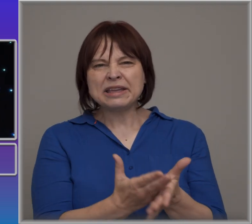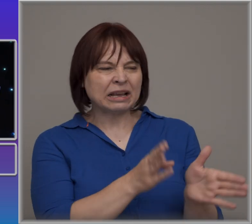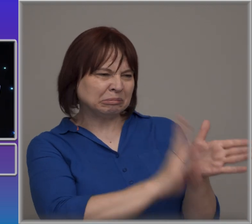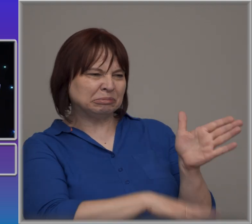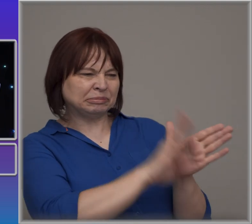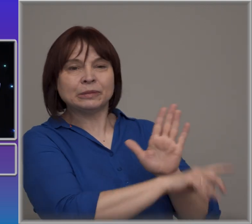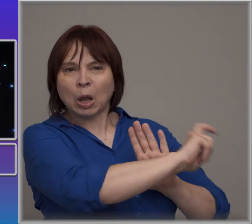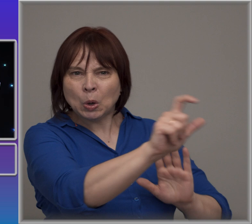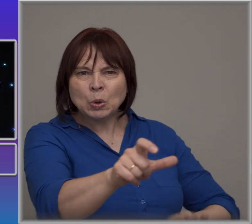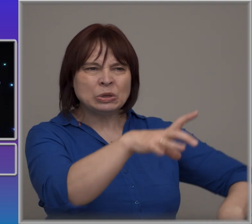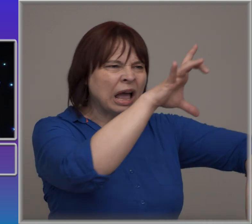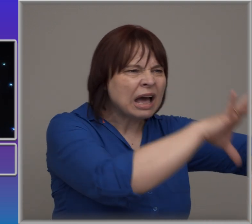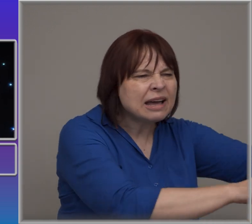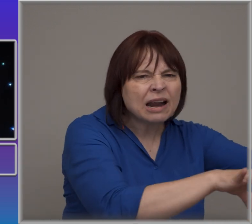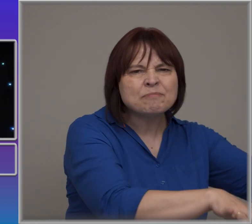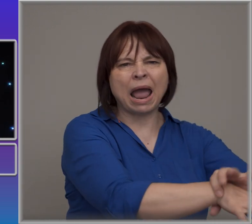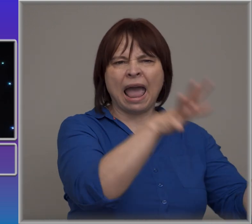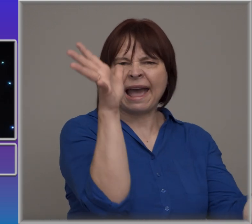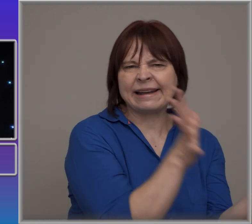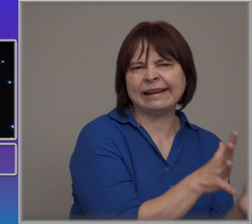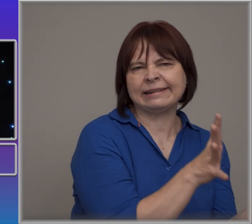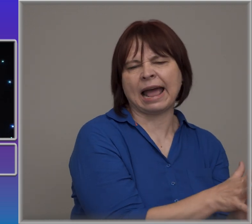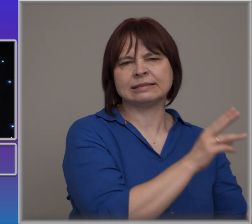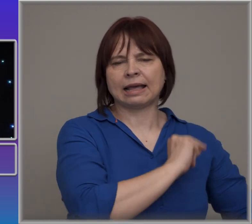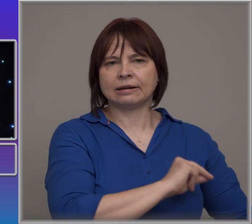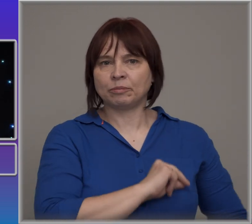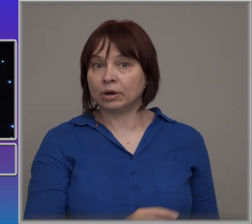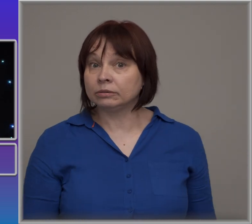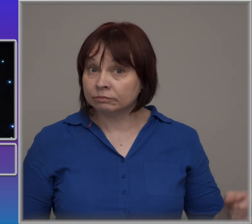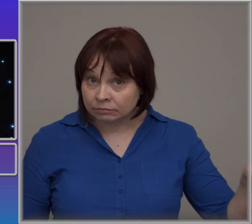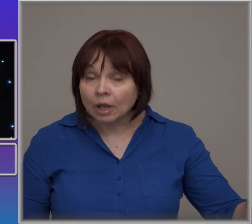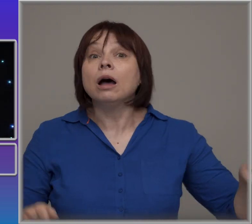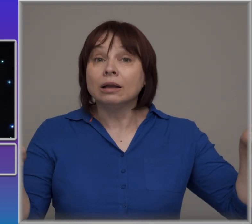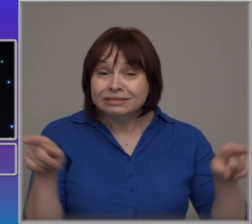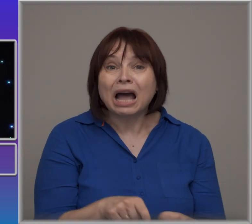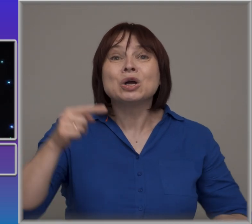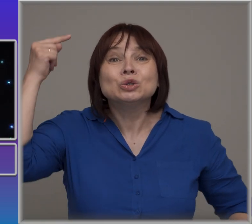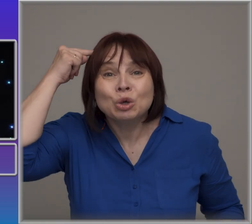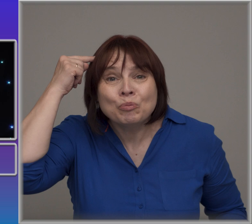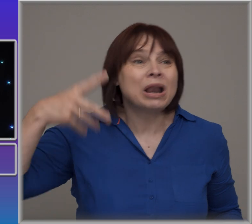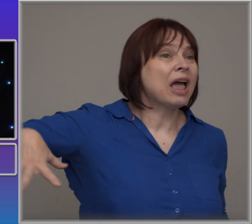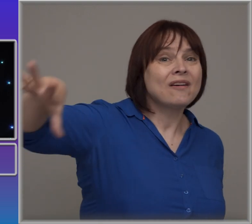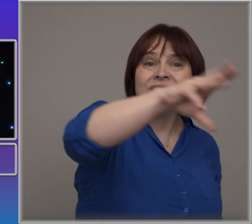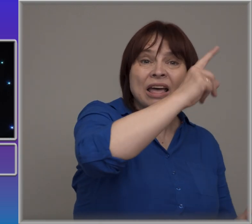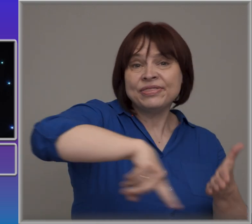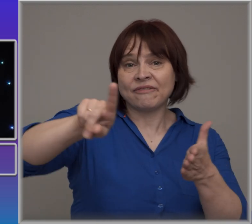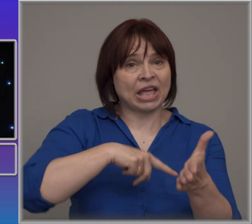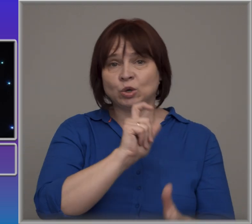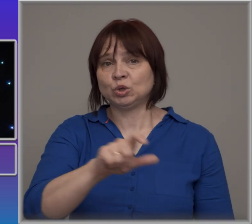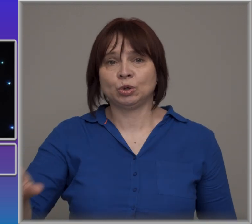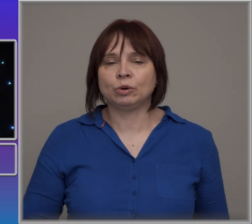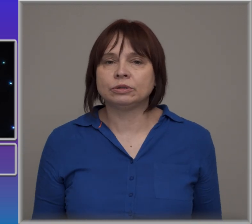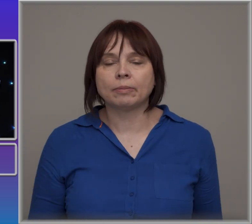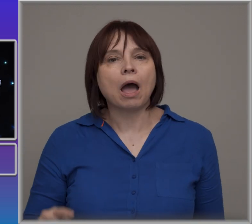давлело тысячелетиями, огромное количество времени у людей, что есть как бы чистая работа, а